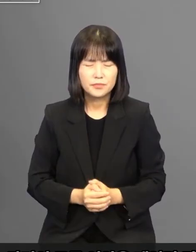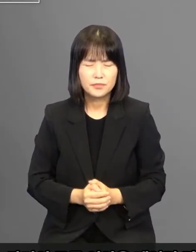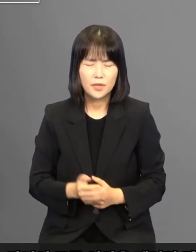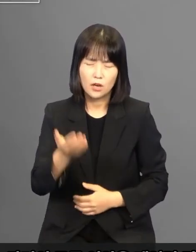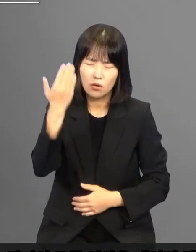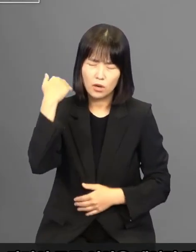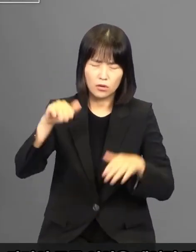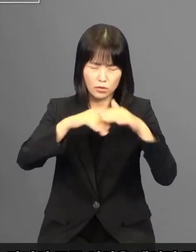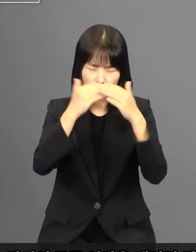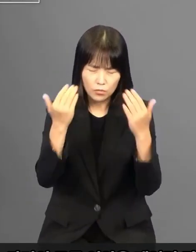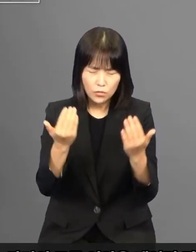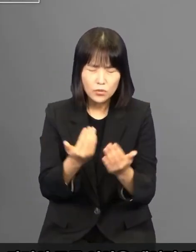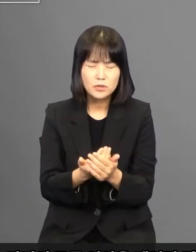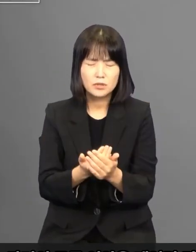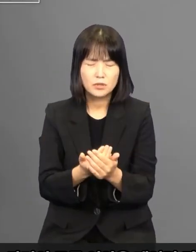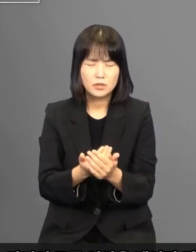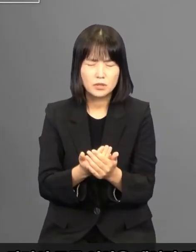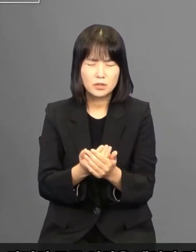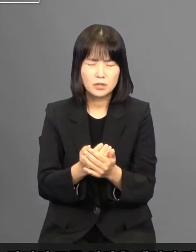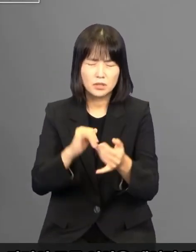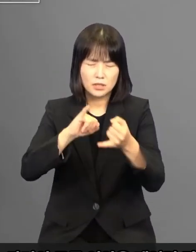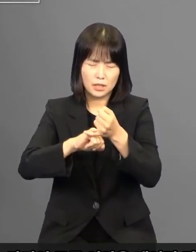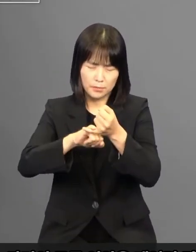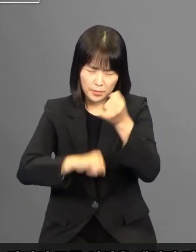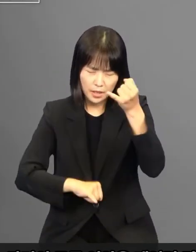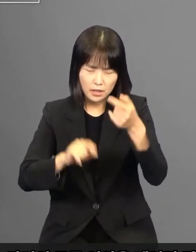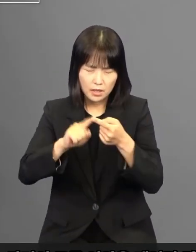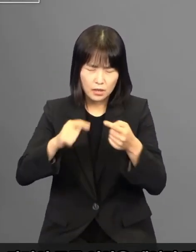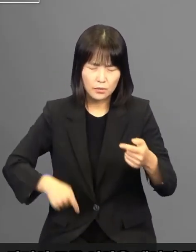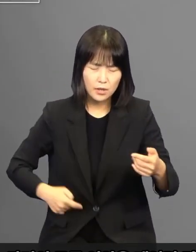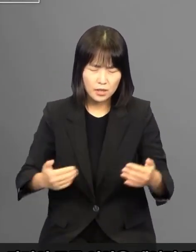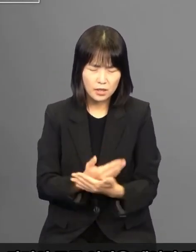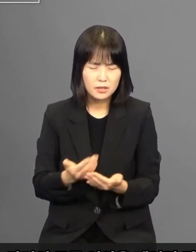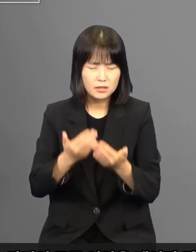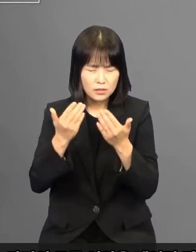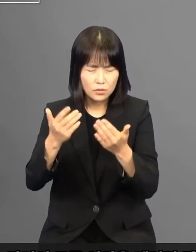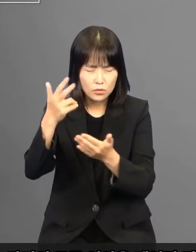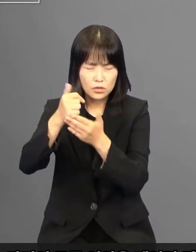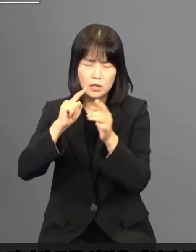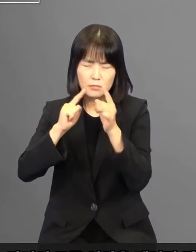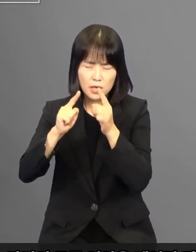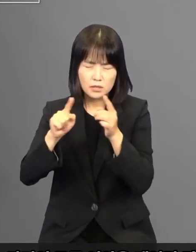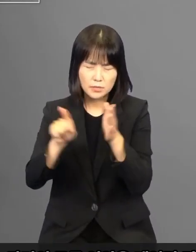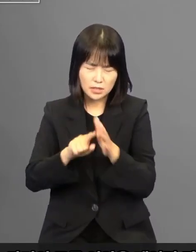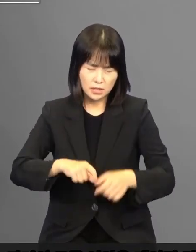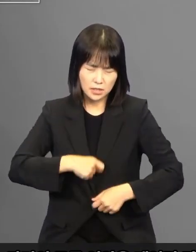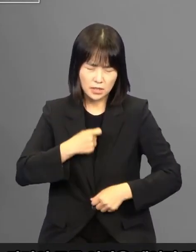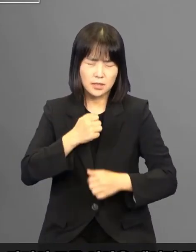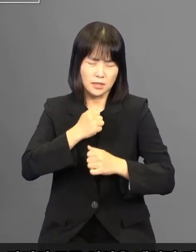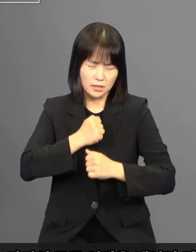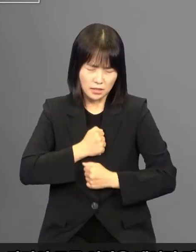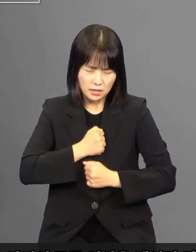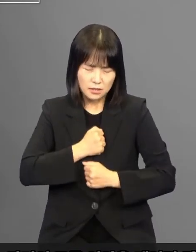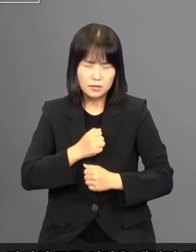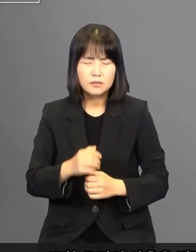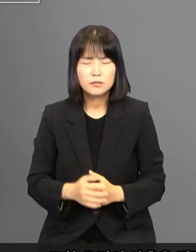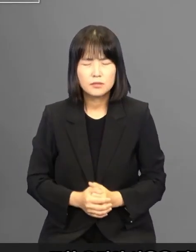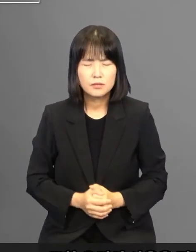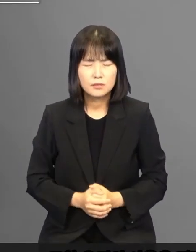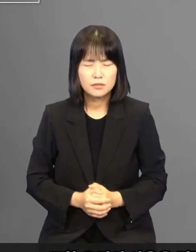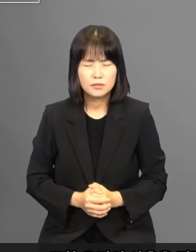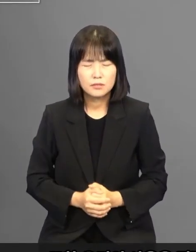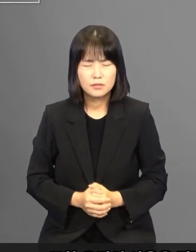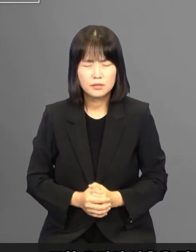과거의 모든 언약을 깨었던 죄를 회개하고 주의 말씀을 신실히 지키며